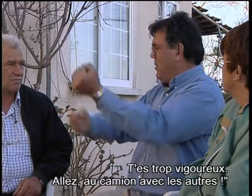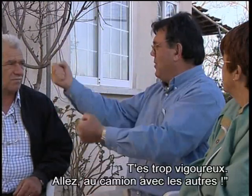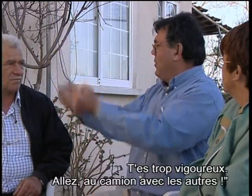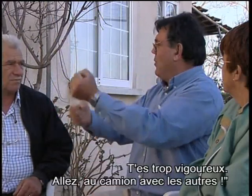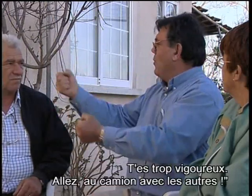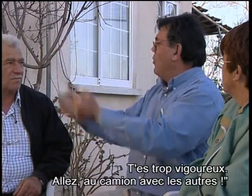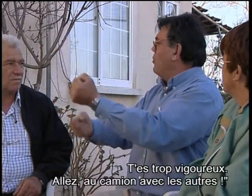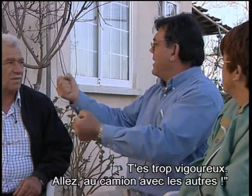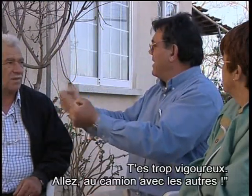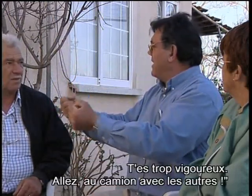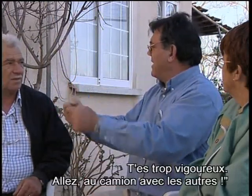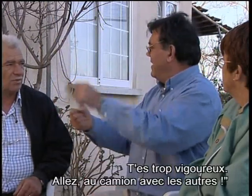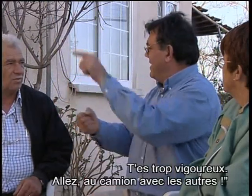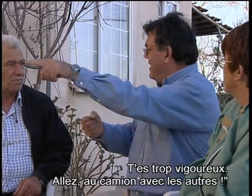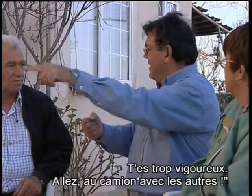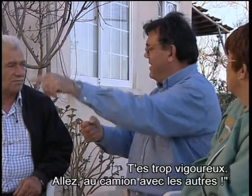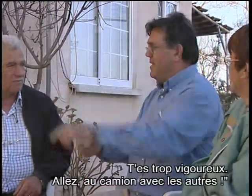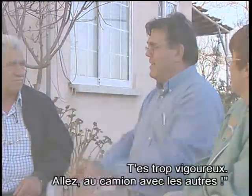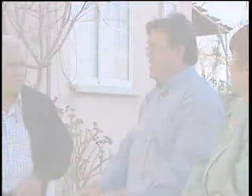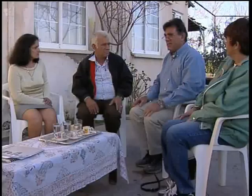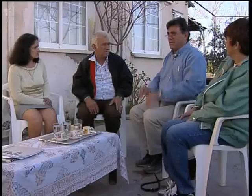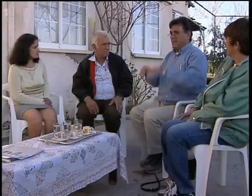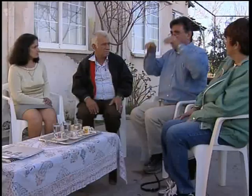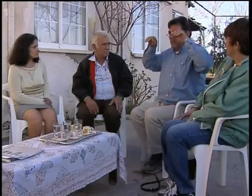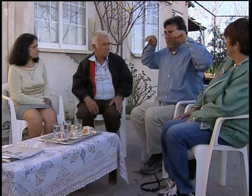t'es trop vigoureux. Allez, au camion, avec les autres.